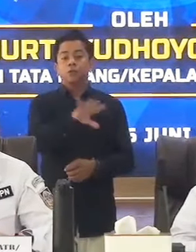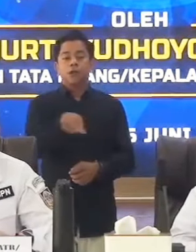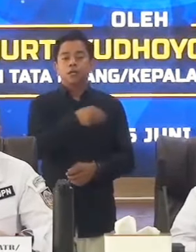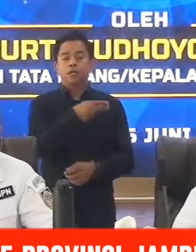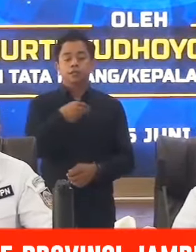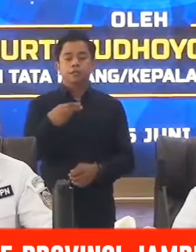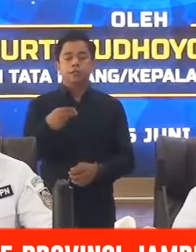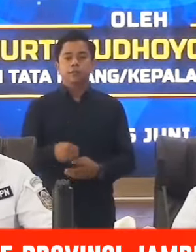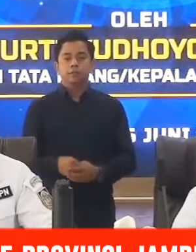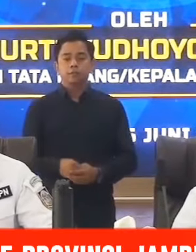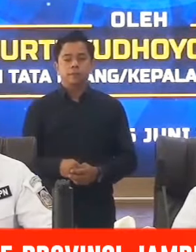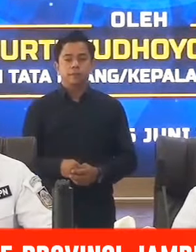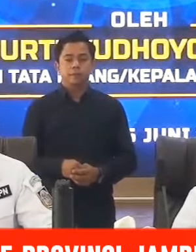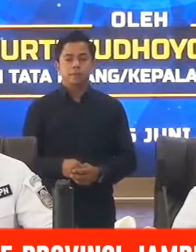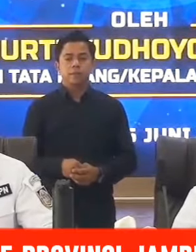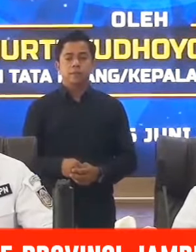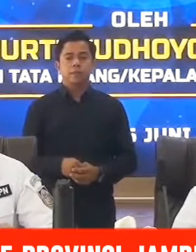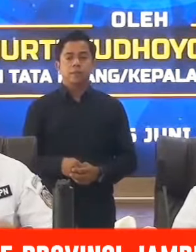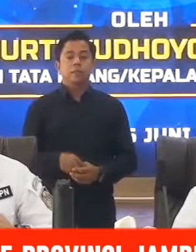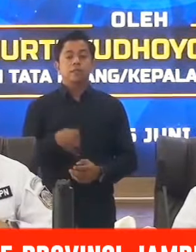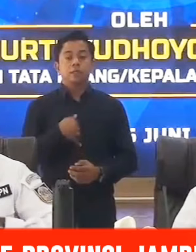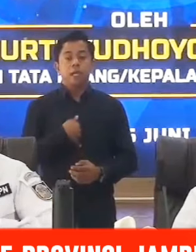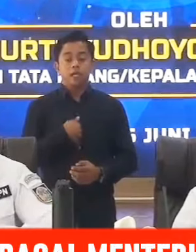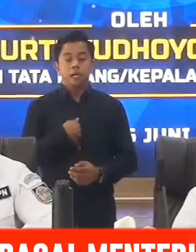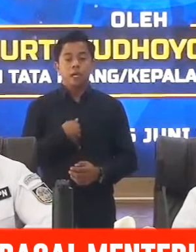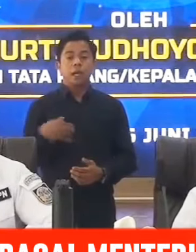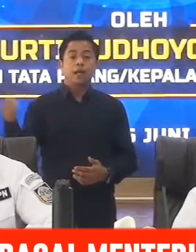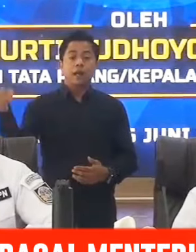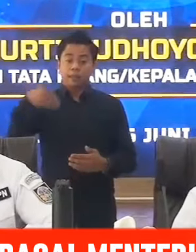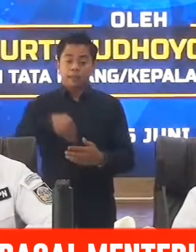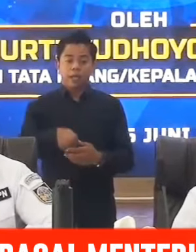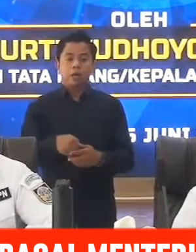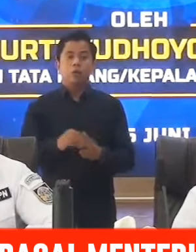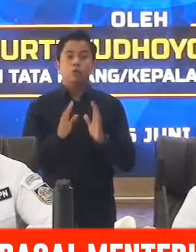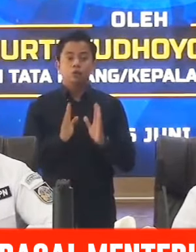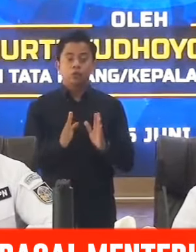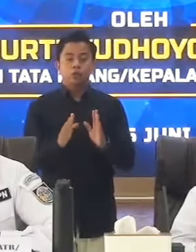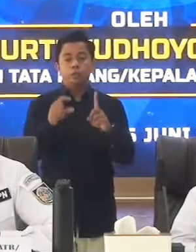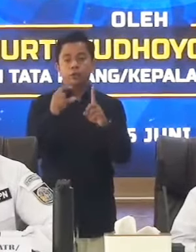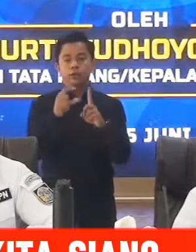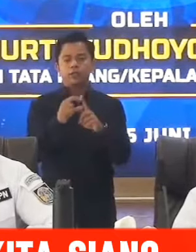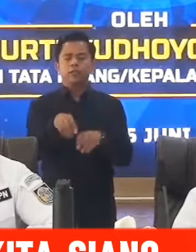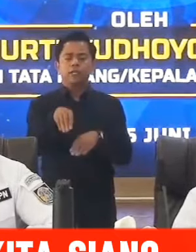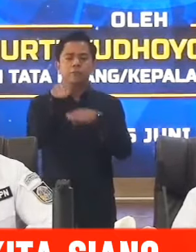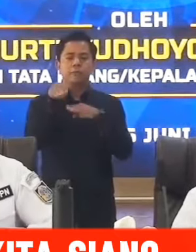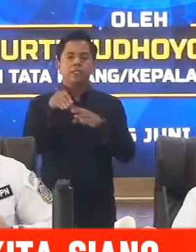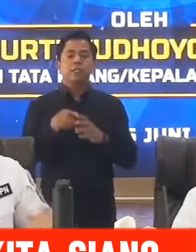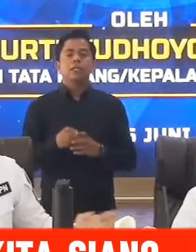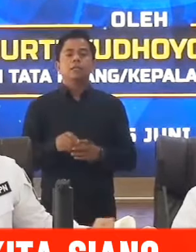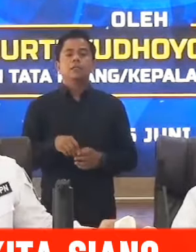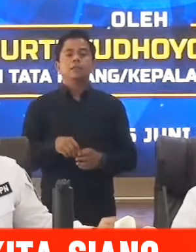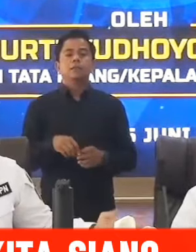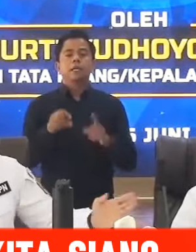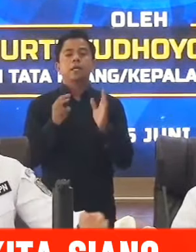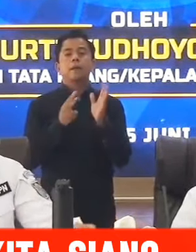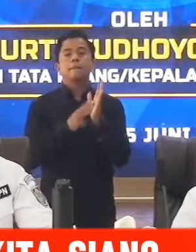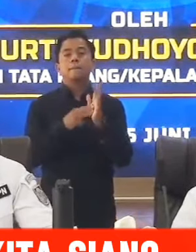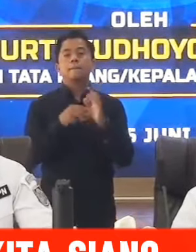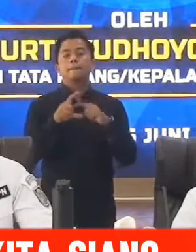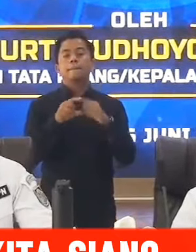sekalian, saya datang secara khusus ke Provinsi Jambi ini yang pertama kali sebagai menteri. Tadi sedikit saya